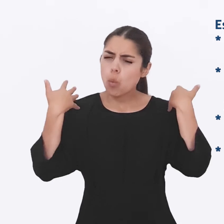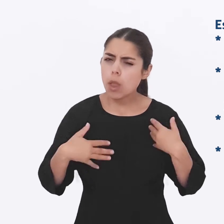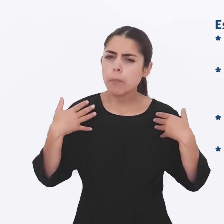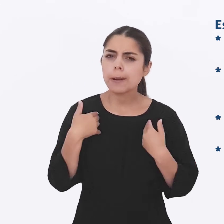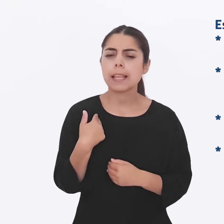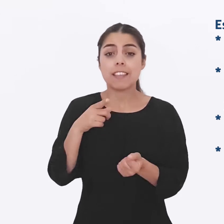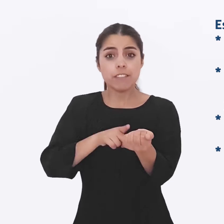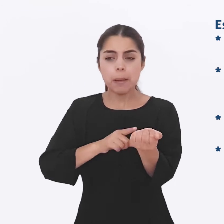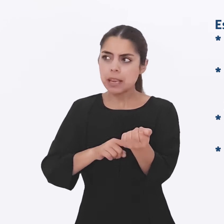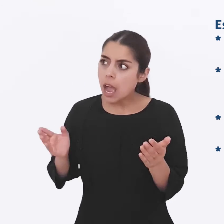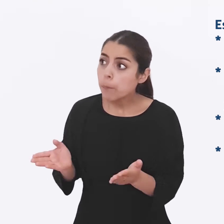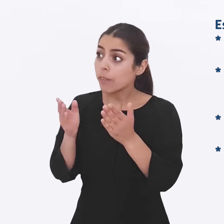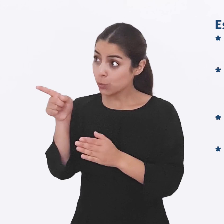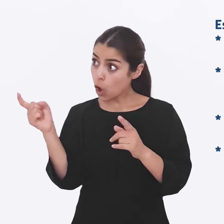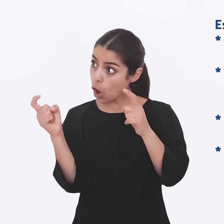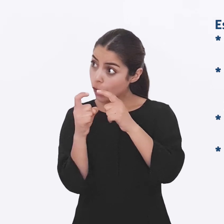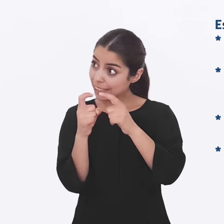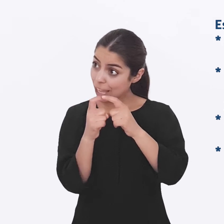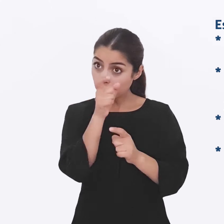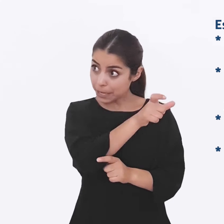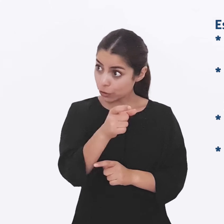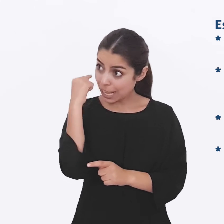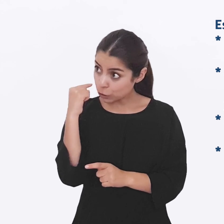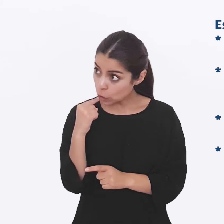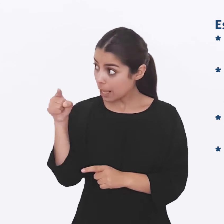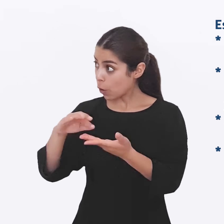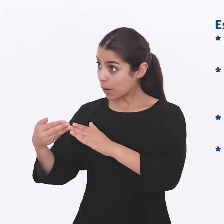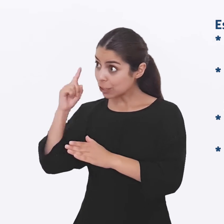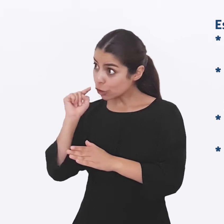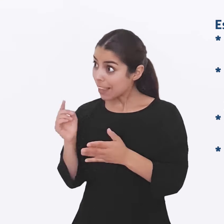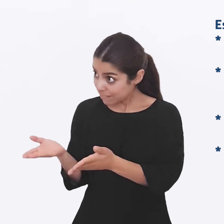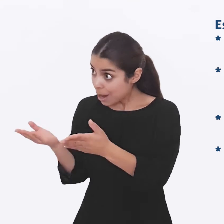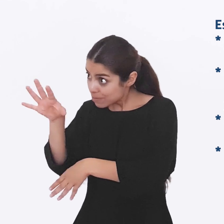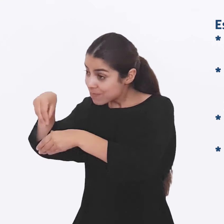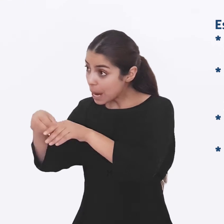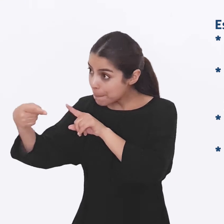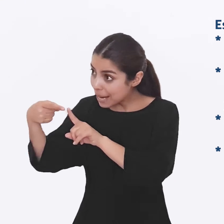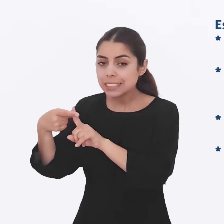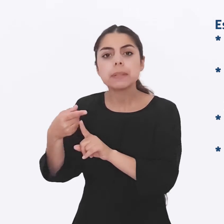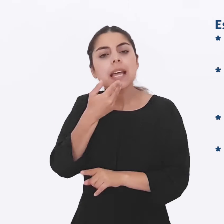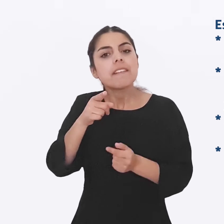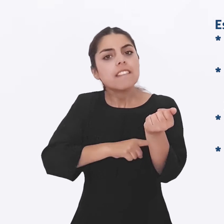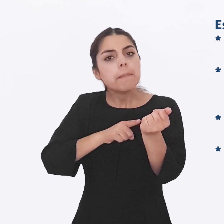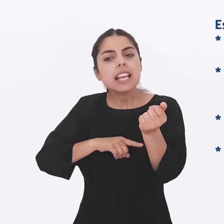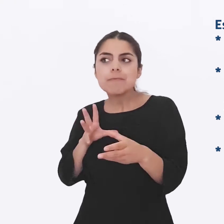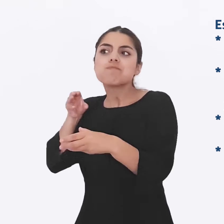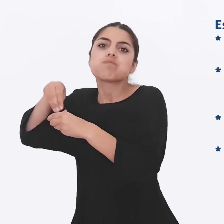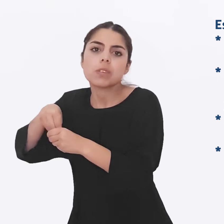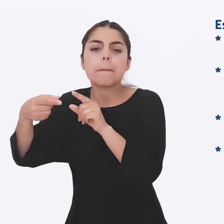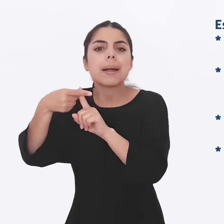buscar espacios de contacto con personas sordas, promover la participación de su pupilo en actividades de la comunidad sorda y participar de actividades organizadas por